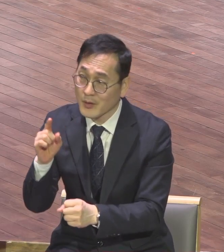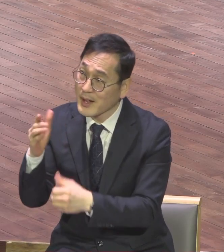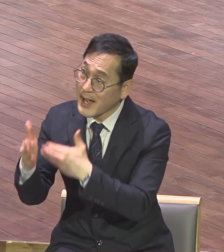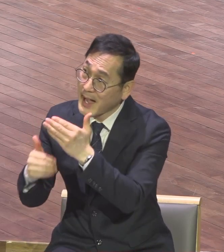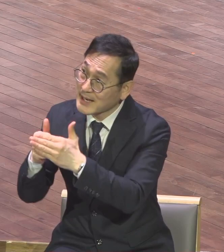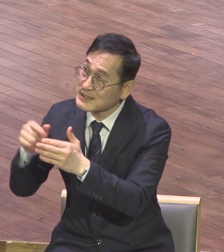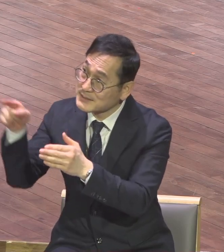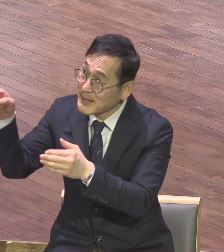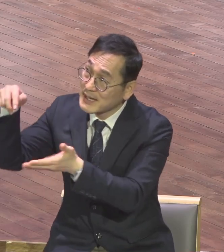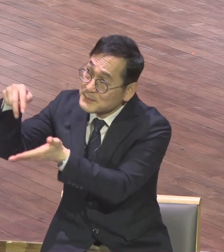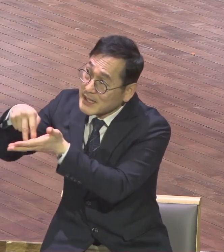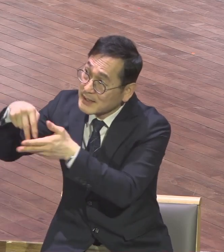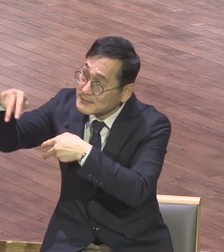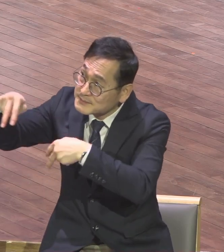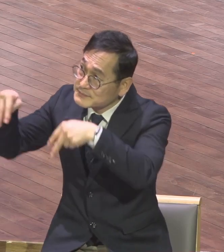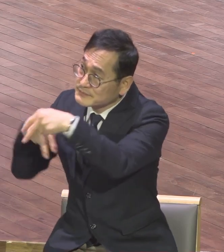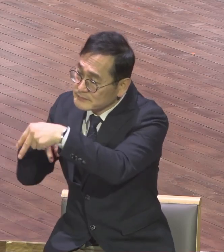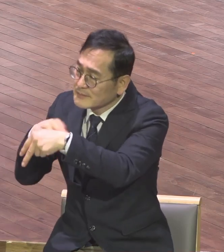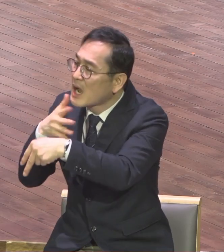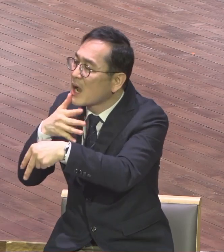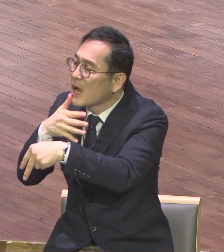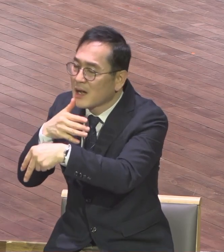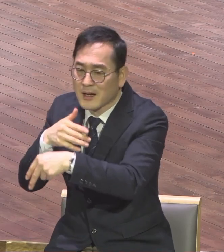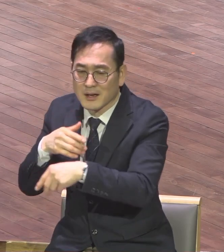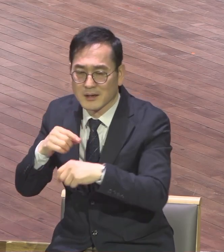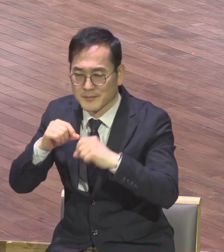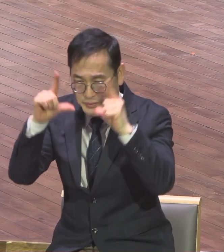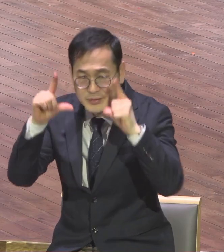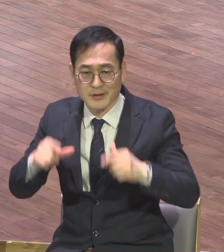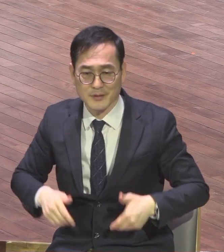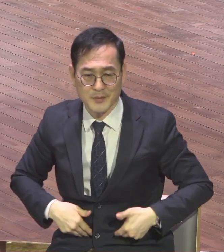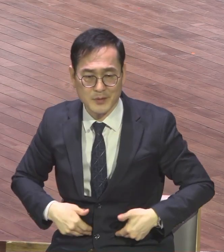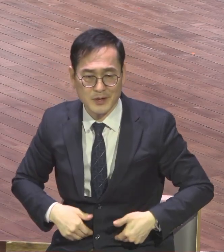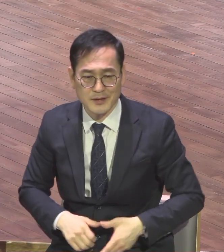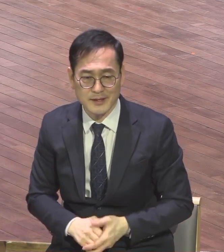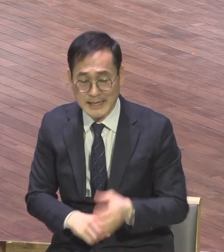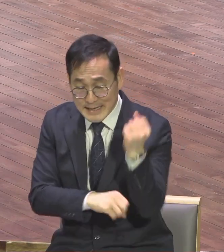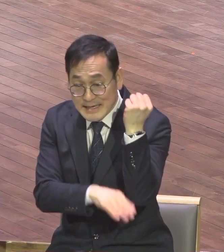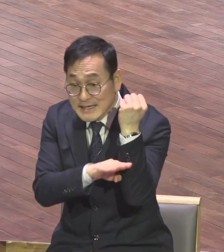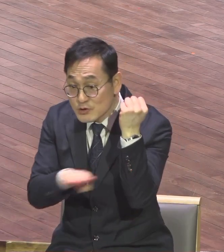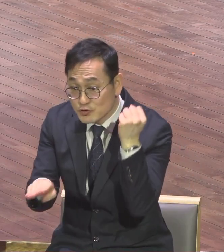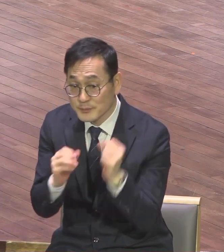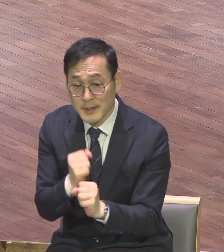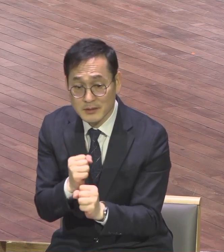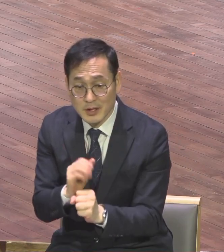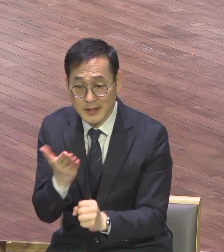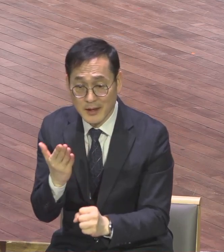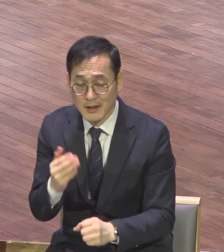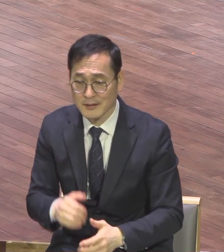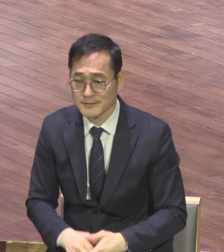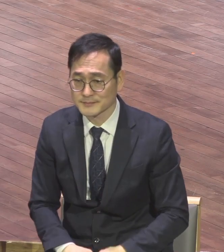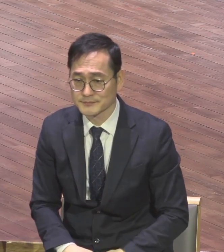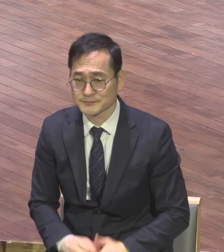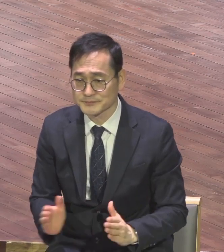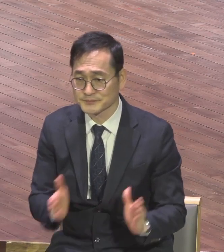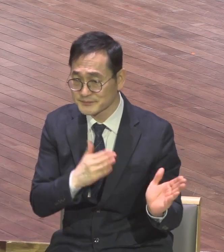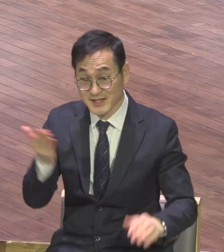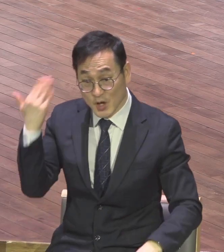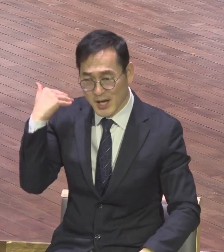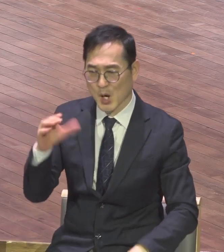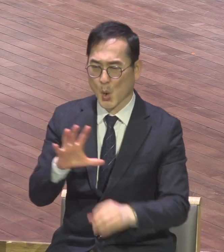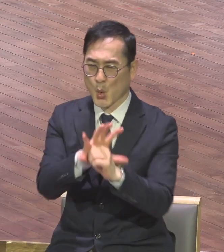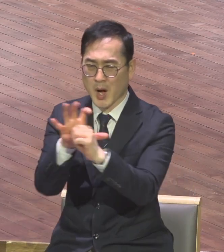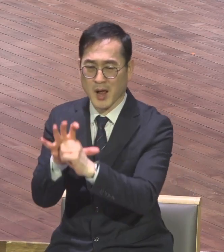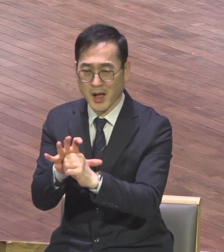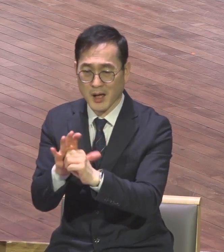돼요. 어떤 기준이 적용되느냐에 따라서 많은 것이 바뀌죠. 우리 코로나19 초기에는요, 모든 방침이